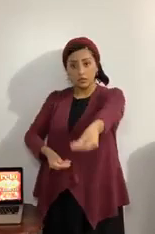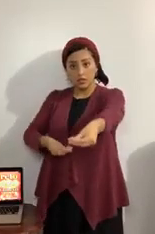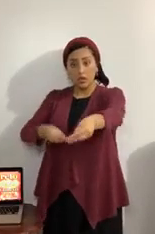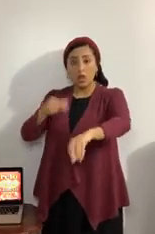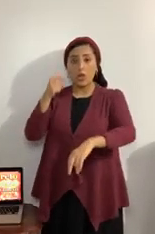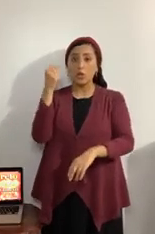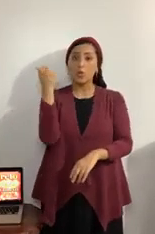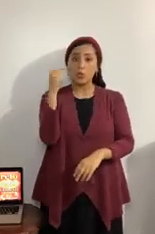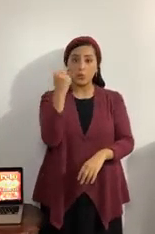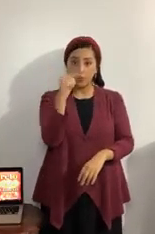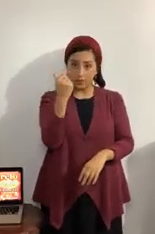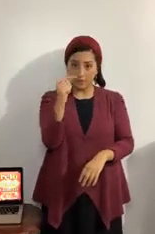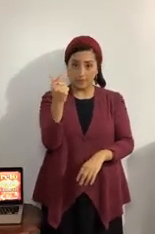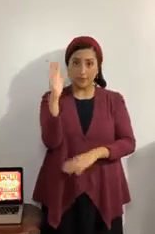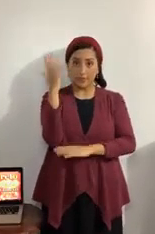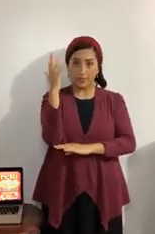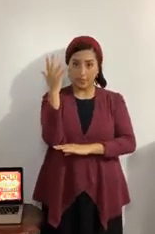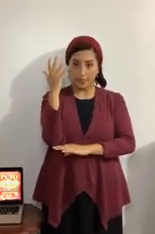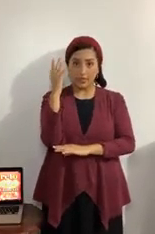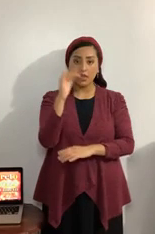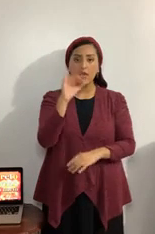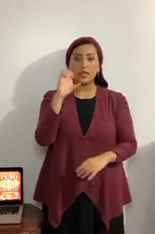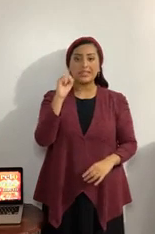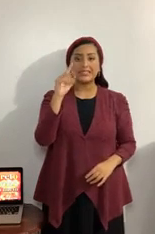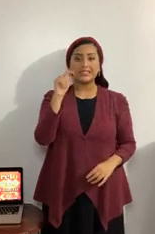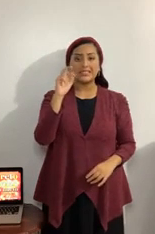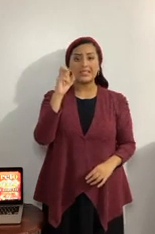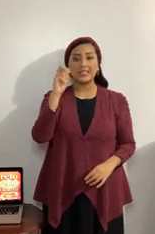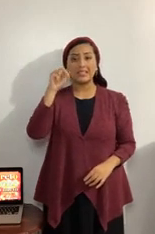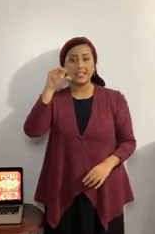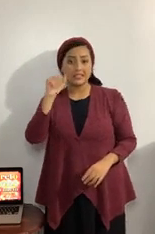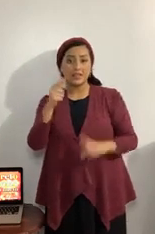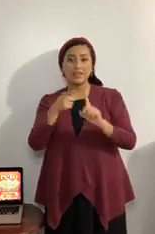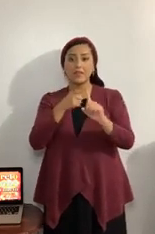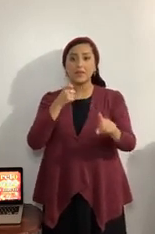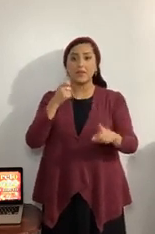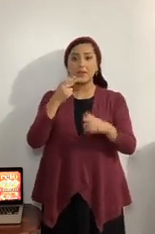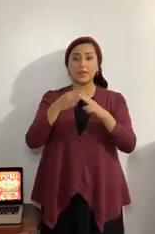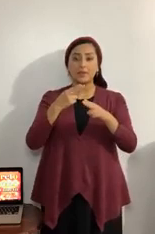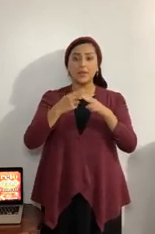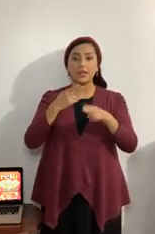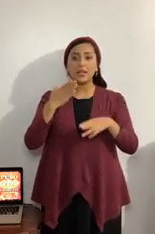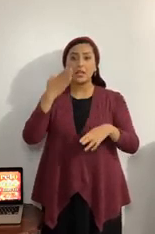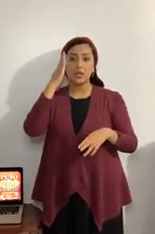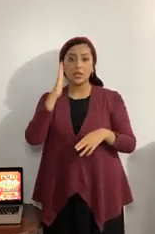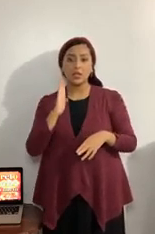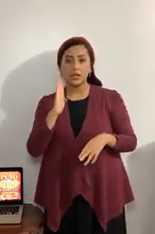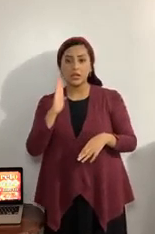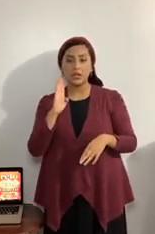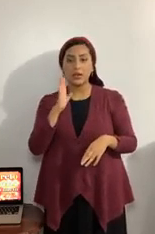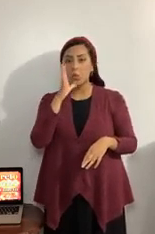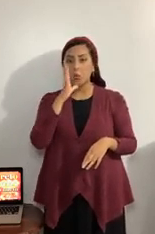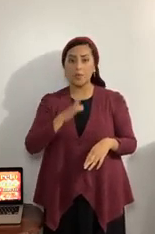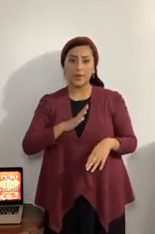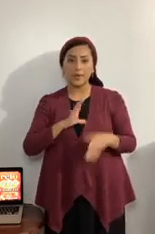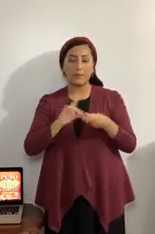verdes llamadas estrenas, de la diosa Estrenia. Era símbolo de la salud, vida y